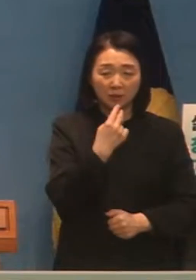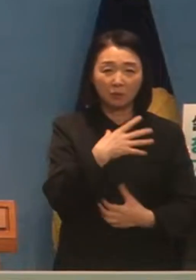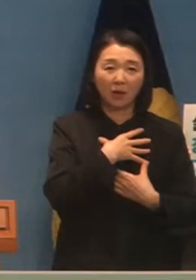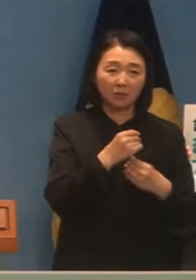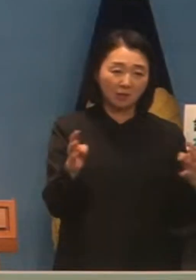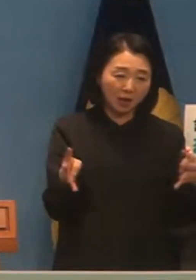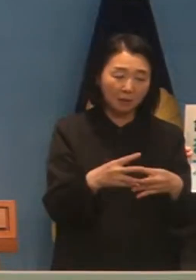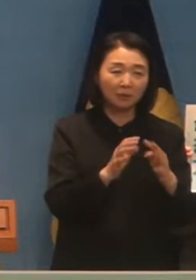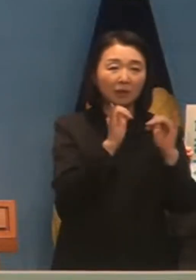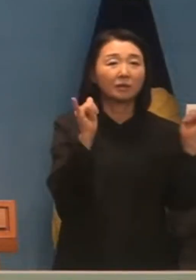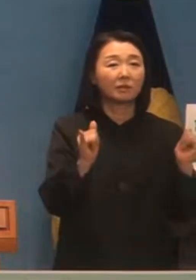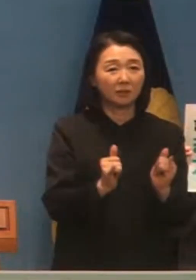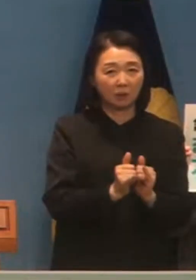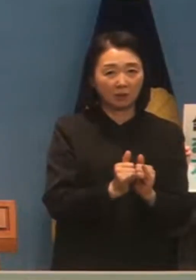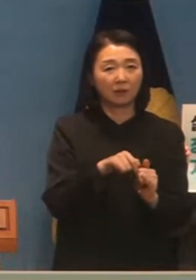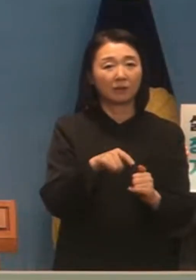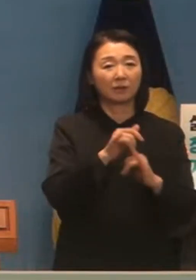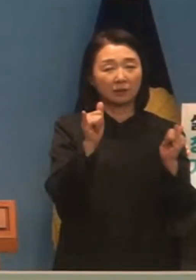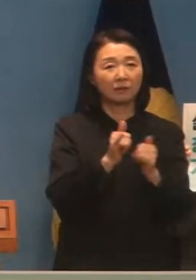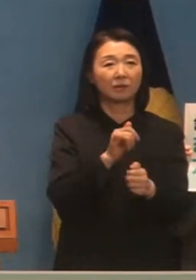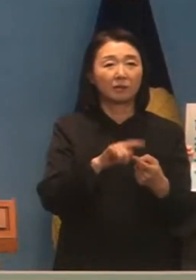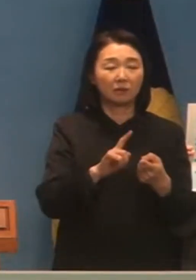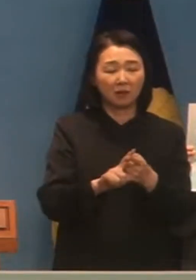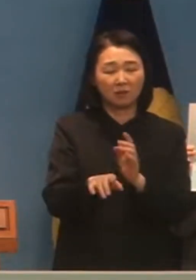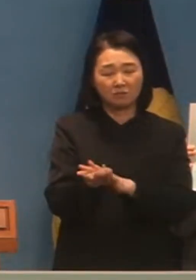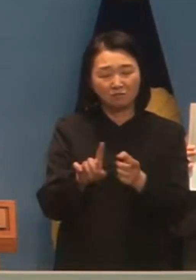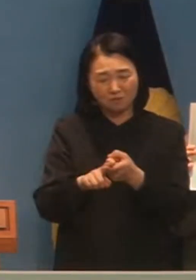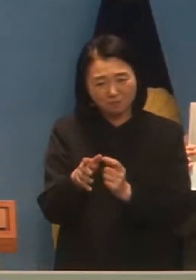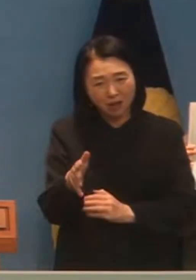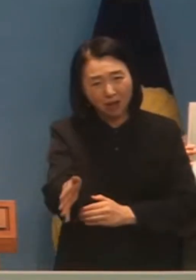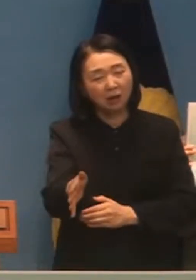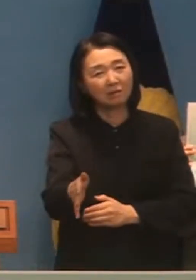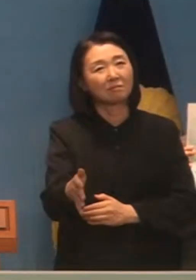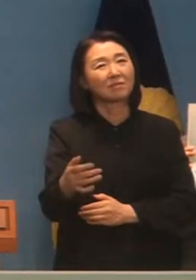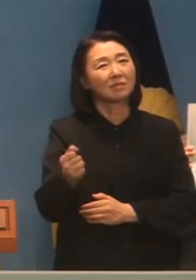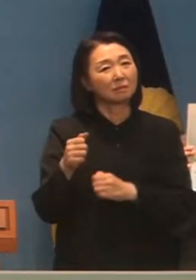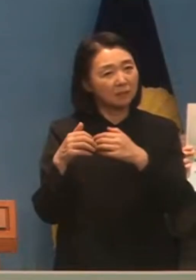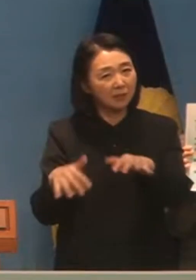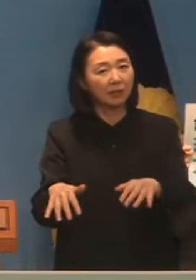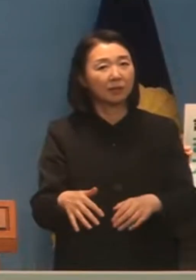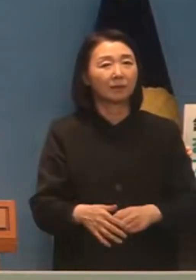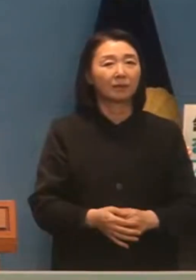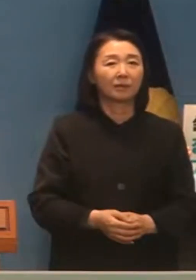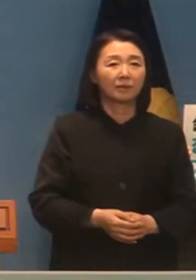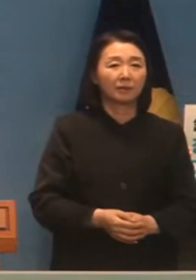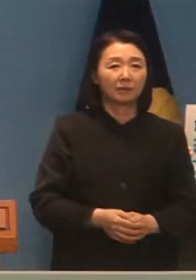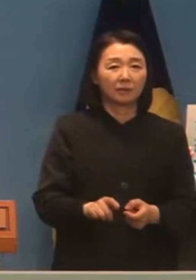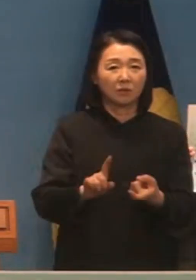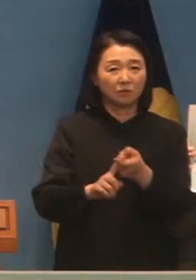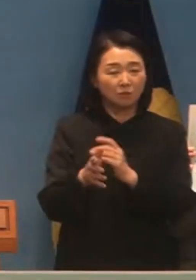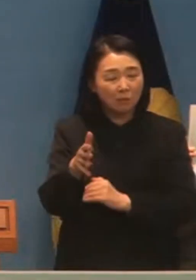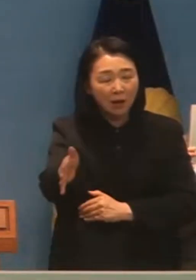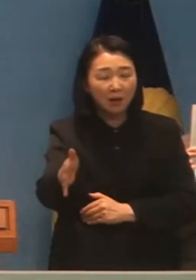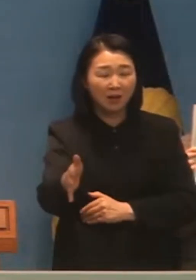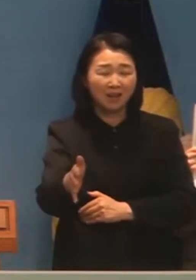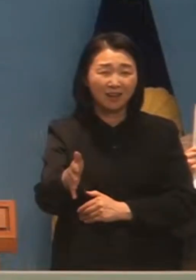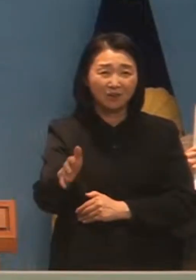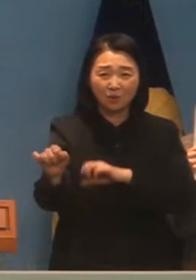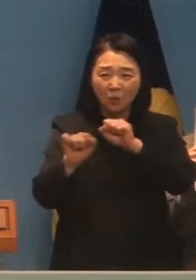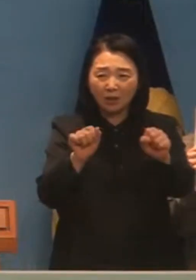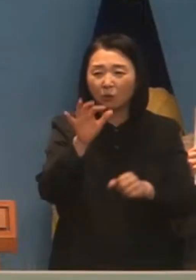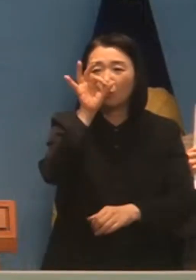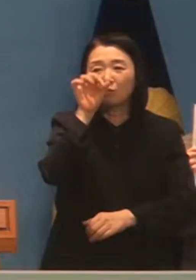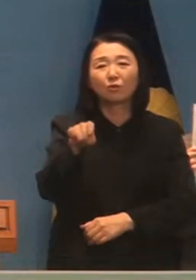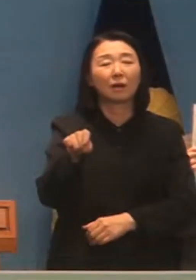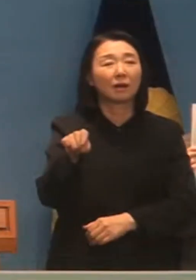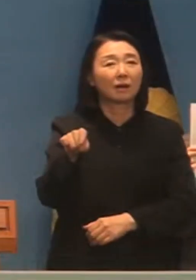합의된 사회, 그런 사회에서 극우 파시즘은 힘을 잃습니다. 극우 파시즘이 고개를 들 수조차 없는